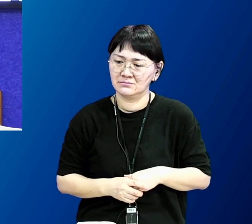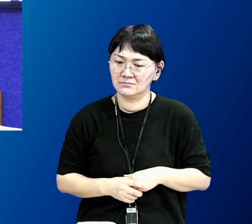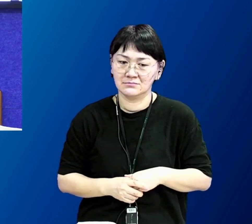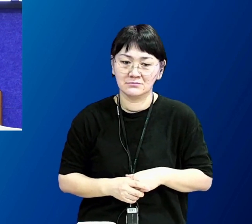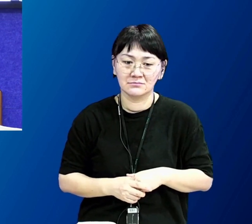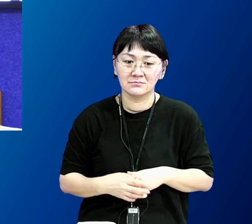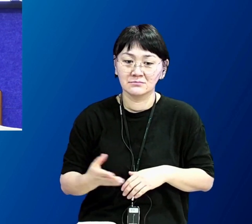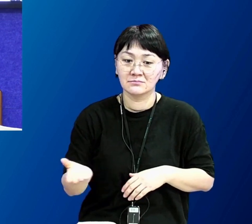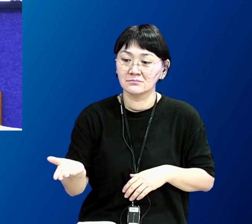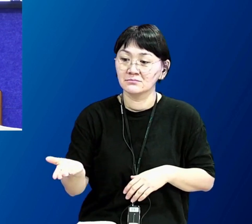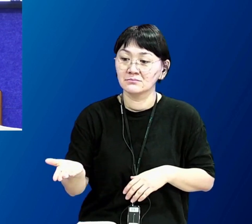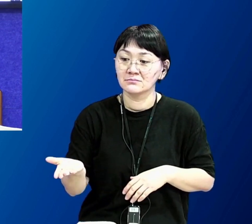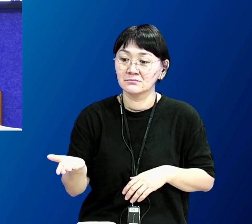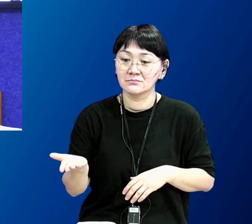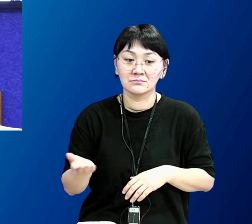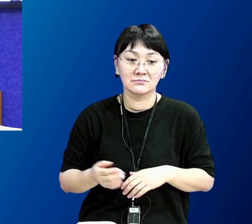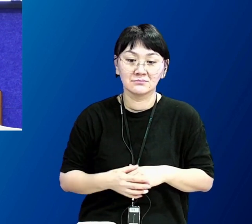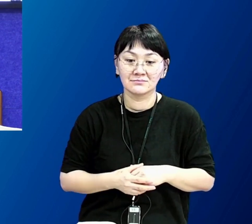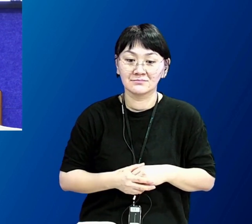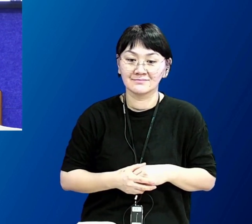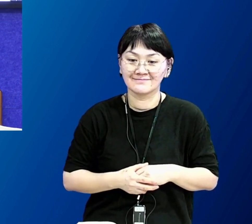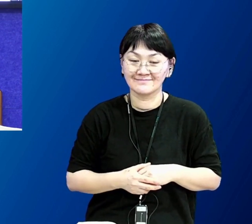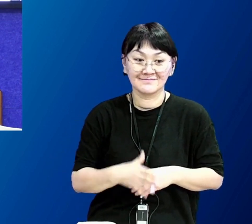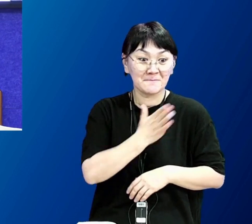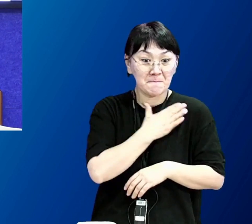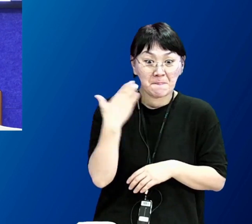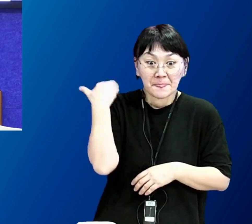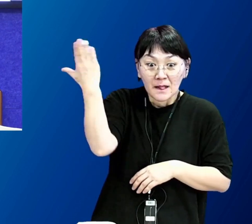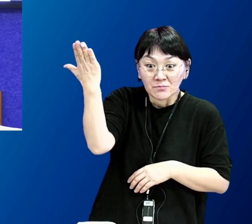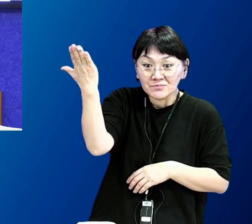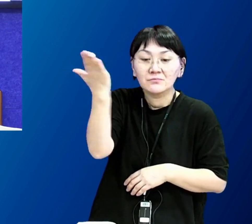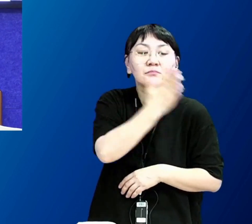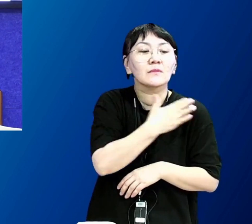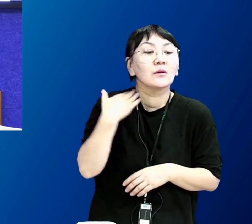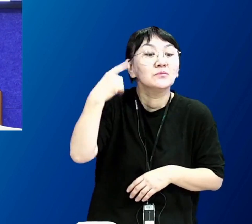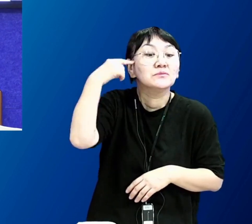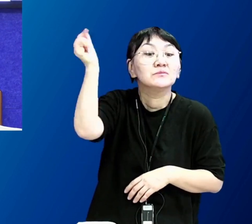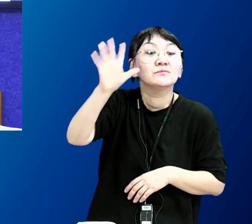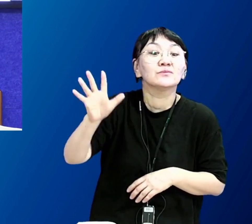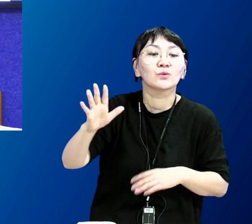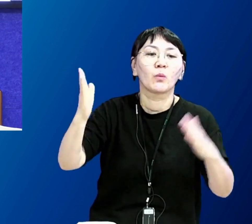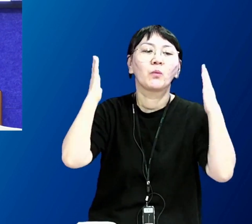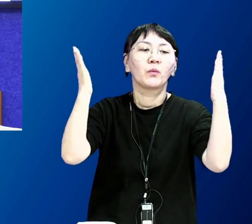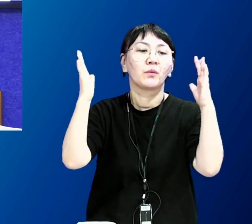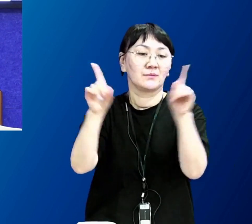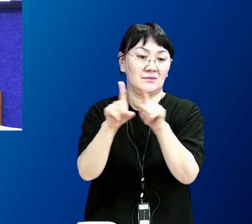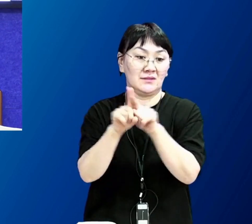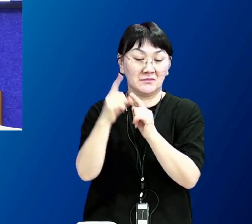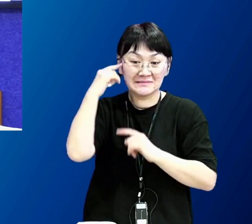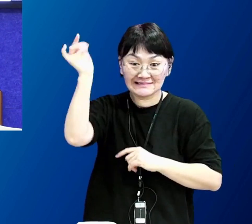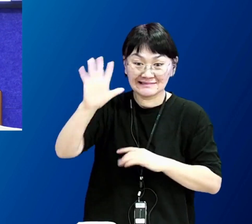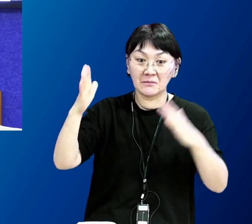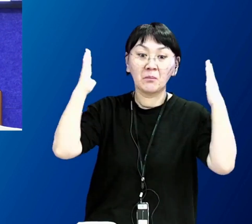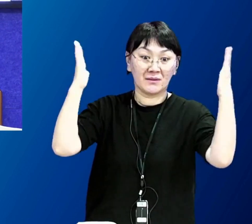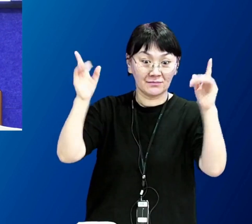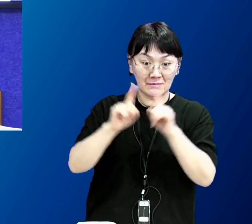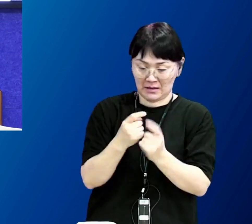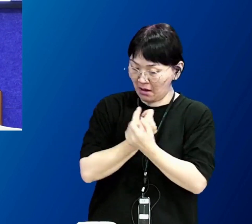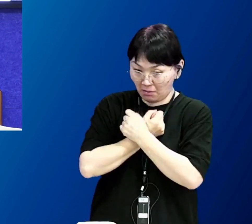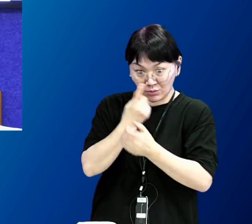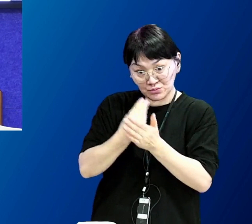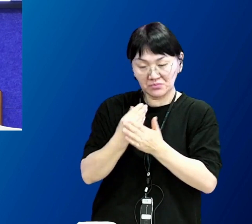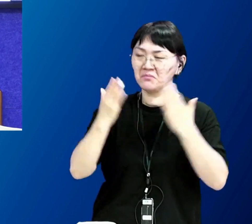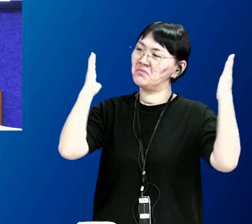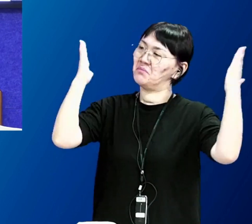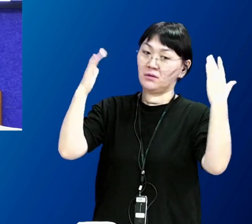Эзэн. Эзний нэрээр иш үзүүлсэн гэдэг нь сургаал заасан биз дээ. Тийм хүн үртэл юу юм бэл? Аврагдаагүй хүн байдгаа гэсэн үг